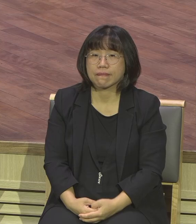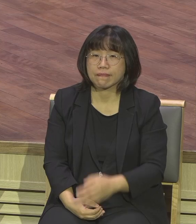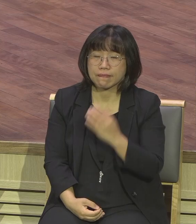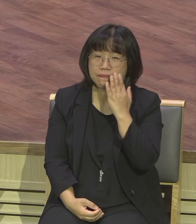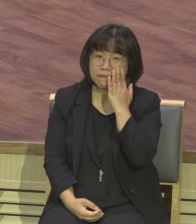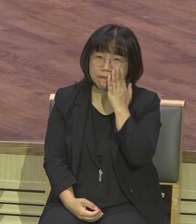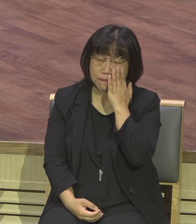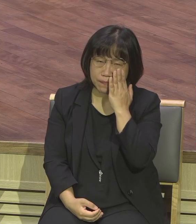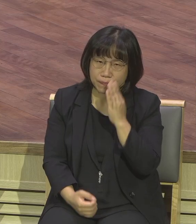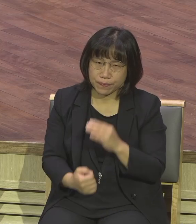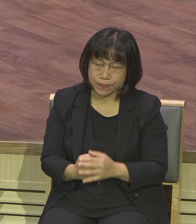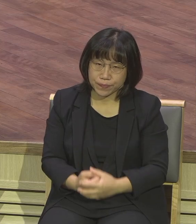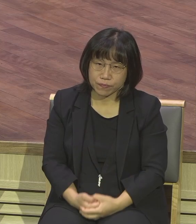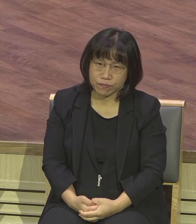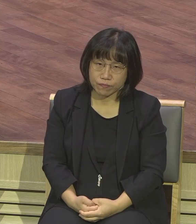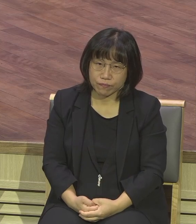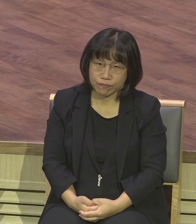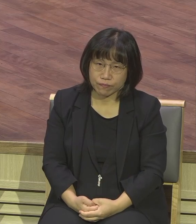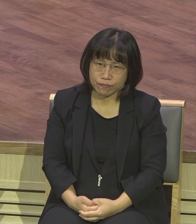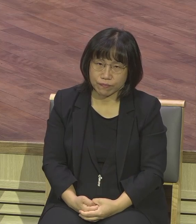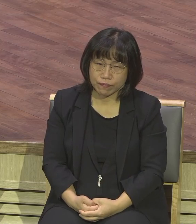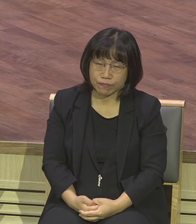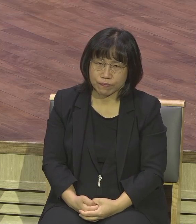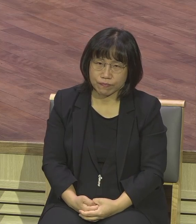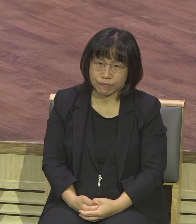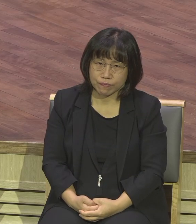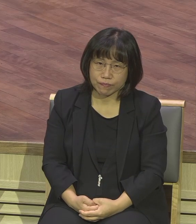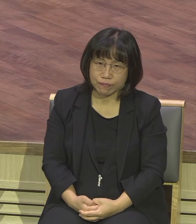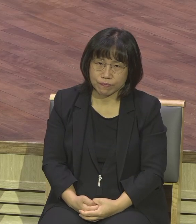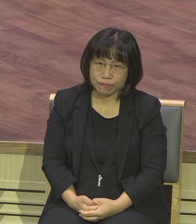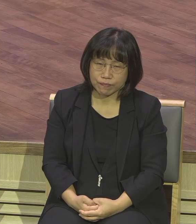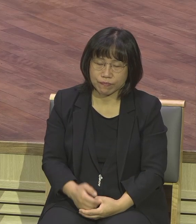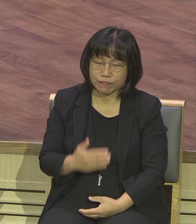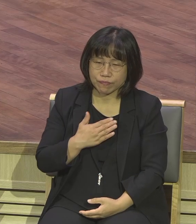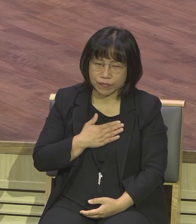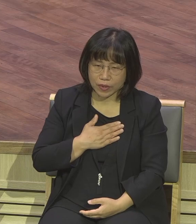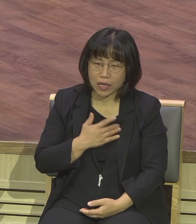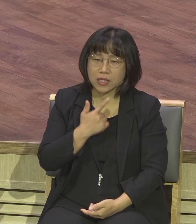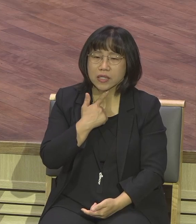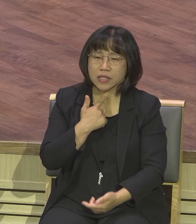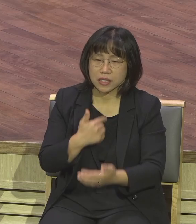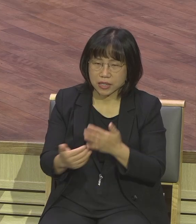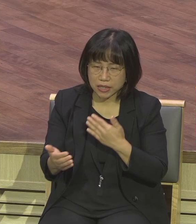하나님이 그래. 여러분요 그 말이 그 말이구나. 제가